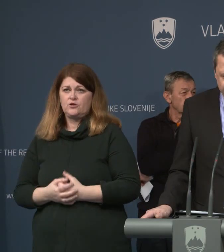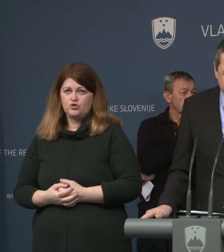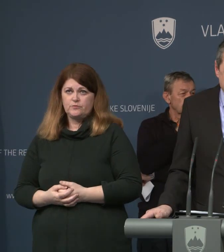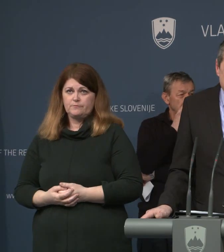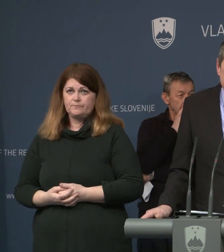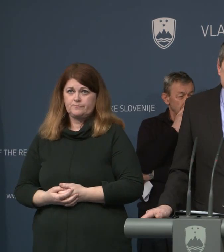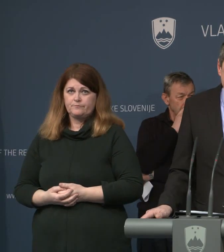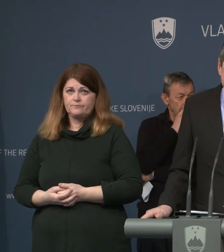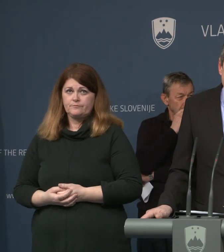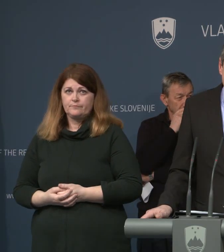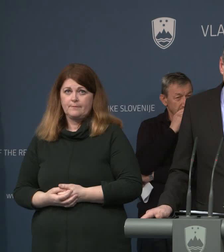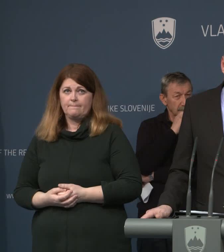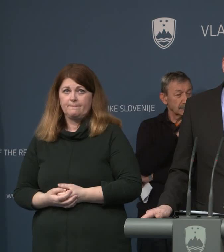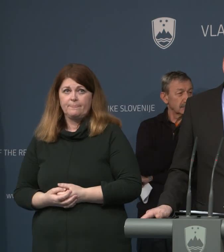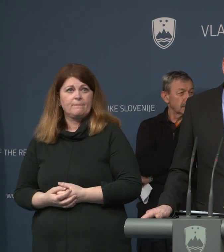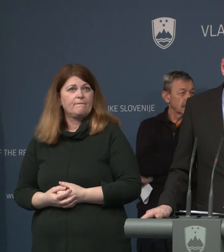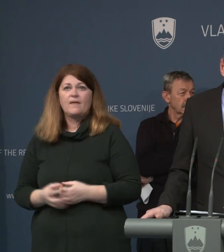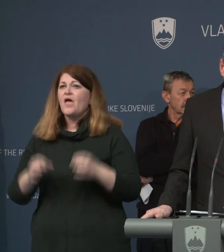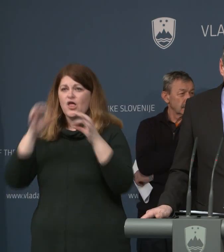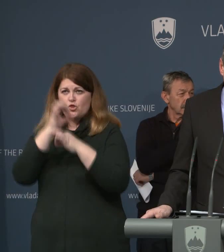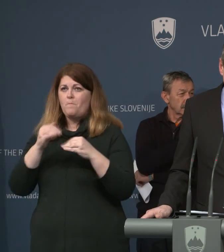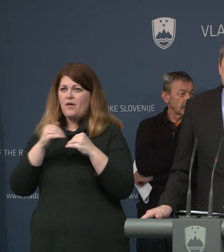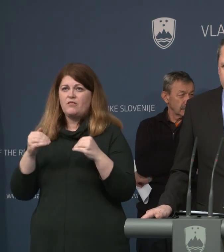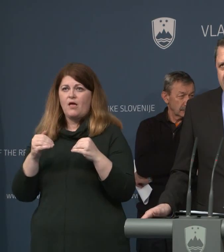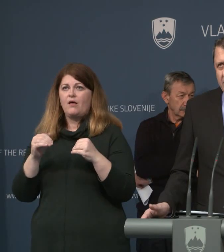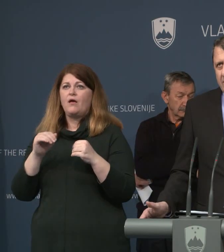Zdaj, nobena meja ni neprehodna.